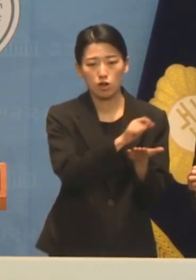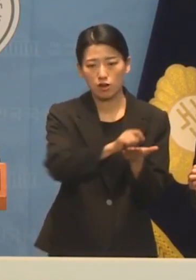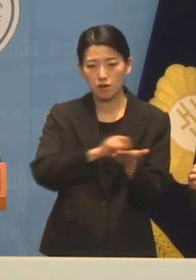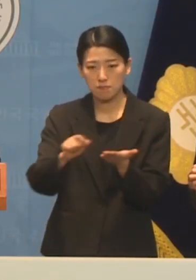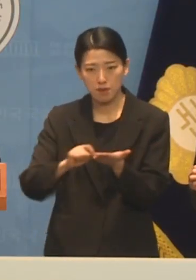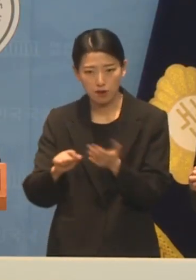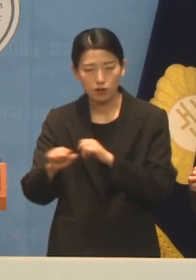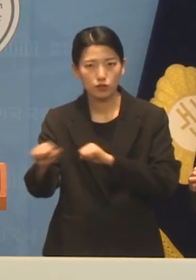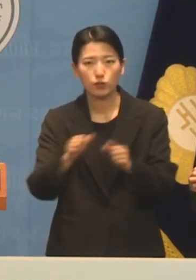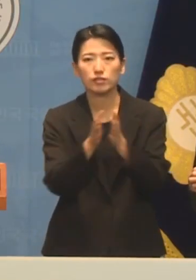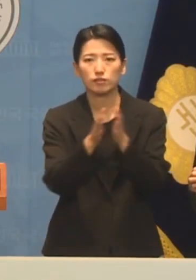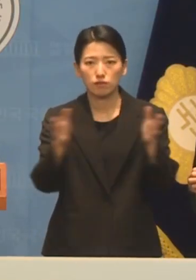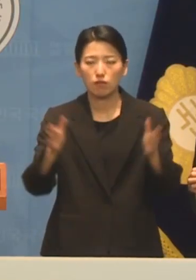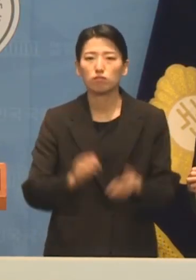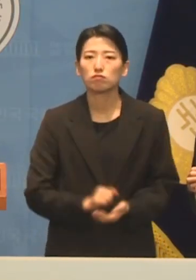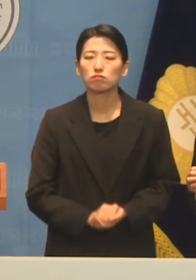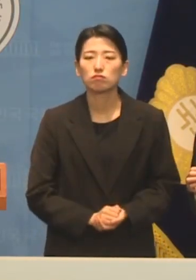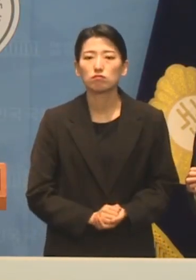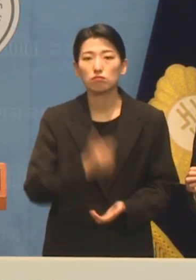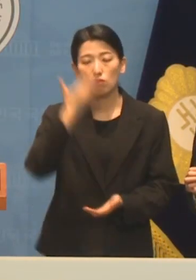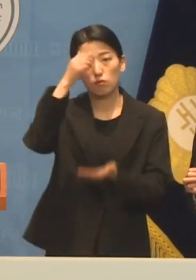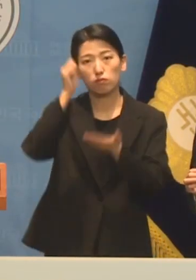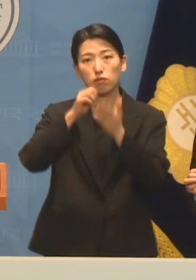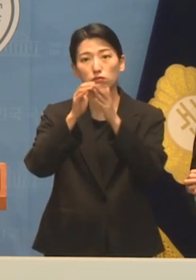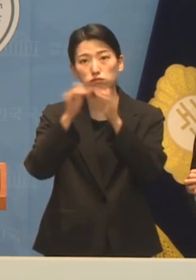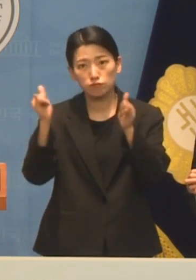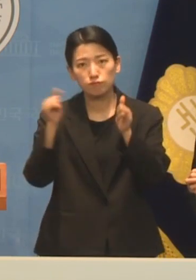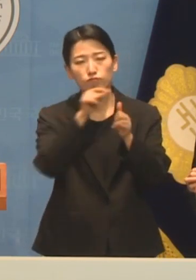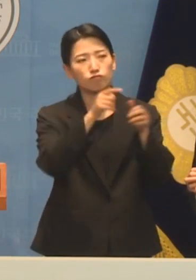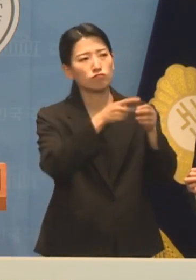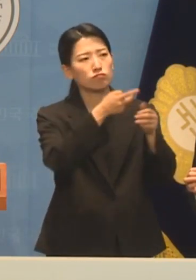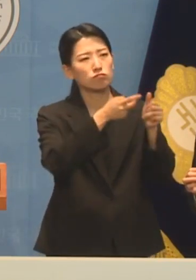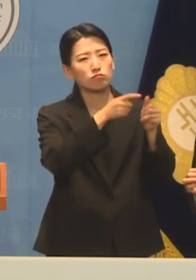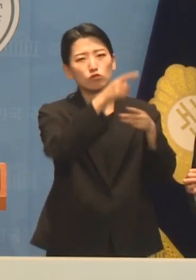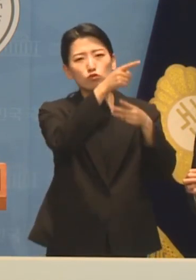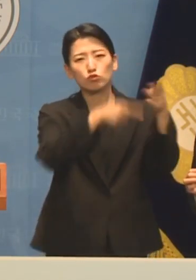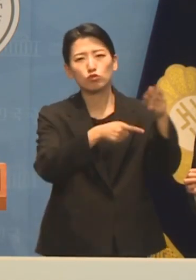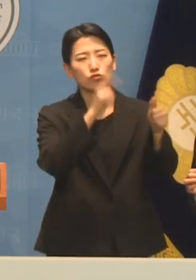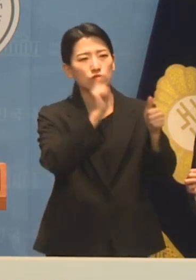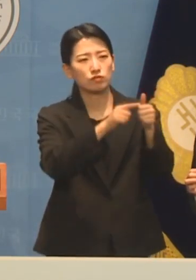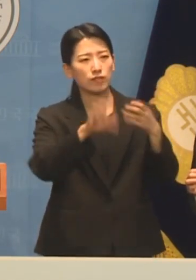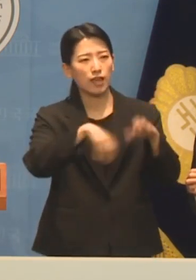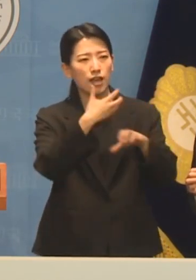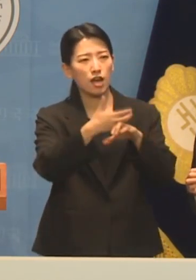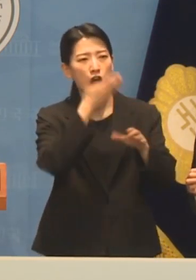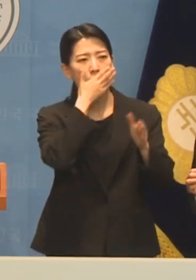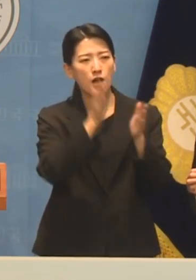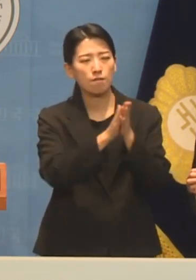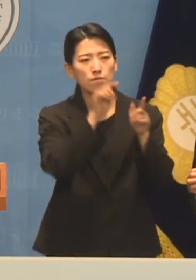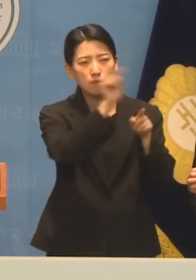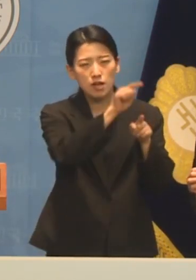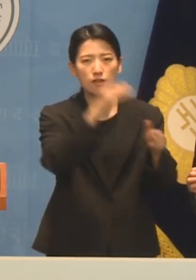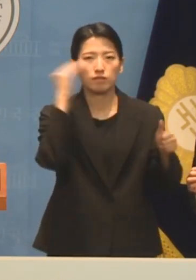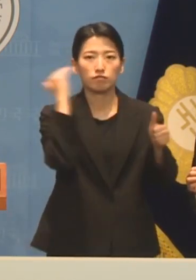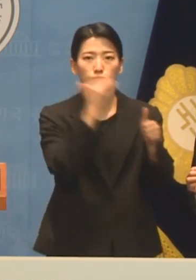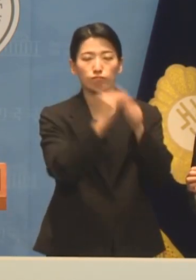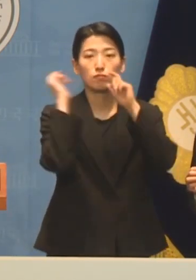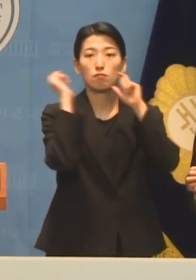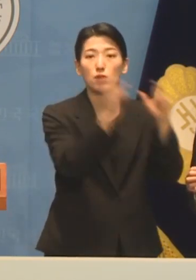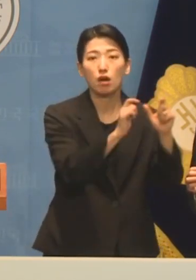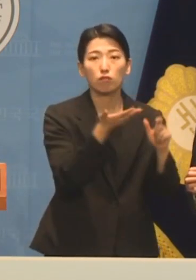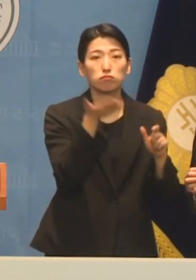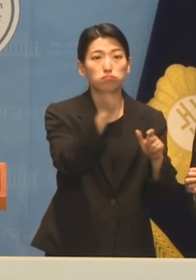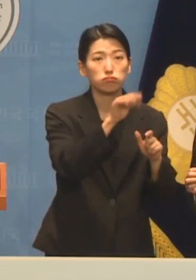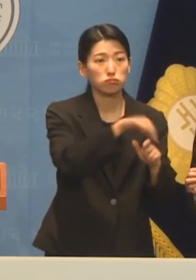헌재와 국민의 준엄한 심판에도 불구하고 내란 세력들은 일말의 반성과 사죄도 보이지 않고 있습니다. 이에